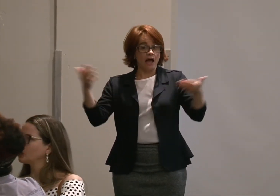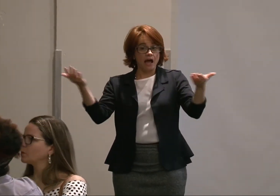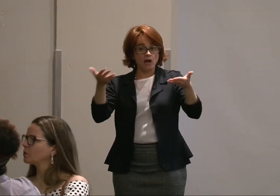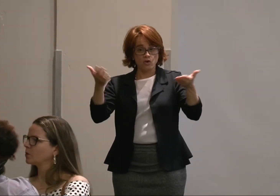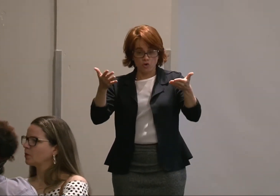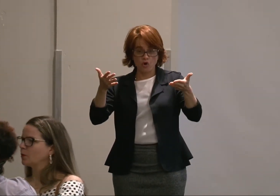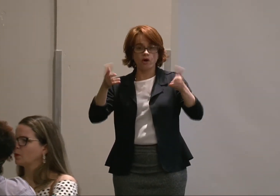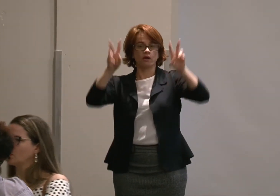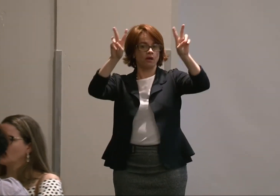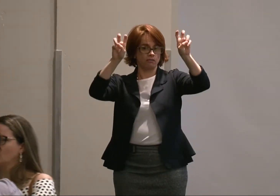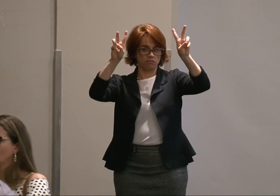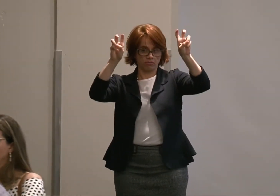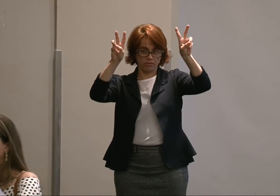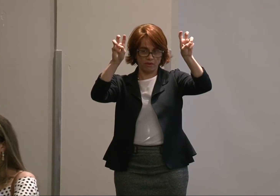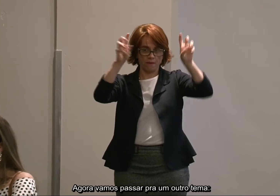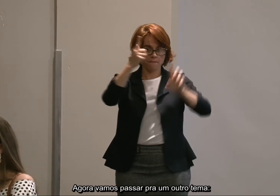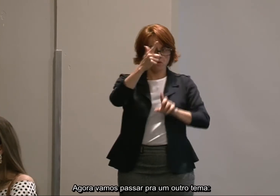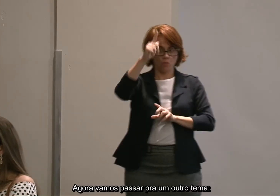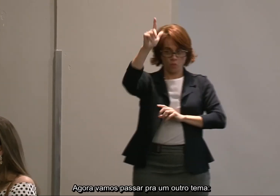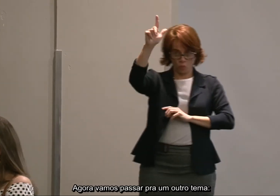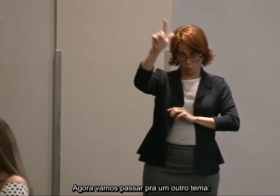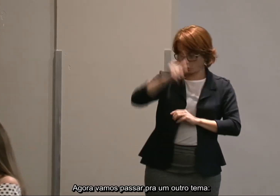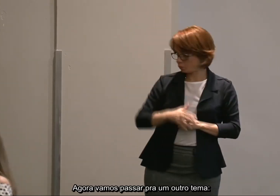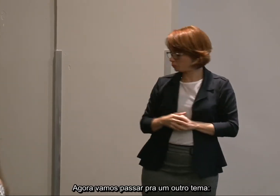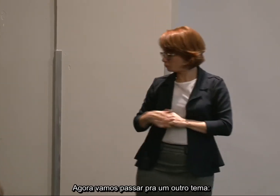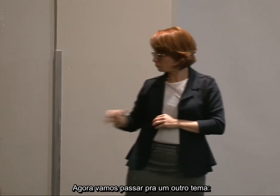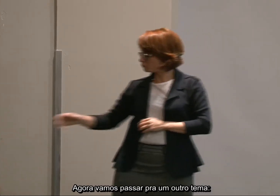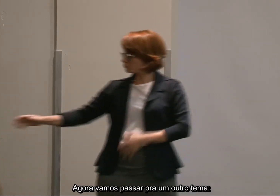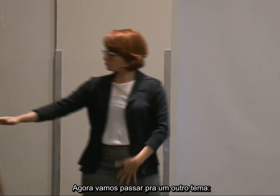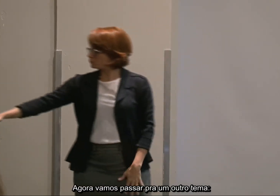agora vamos passar para um outro tema,